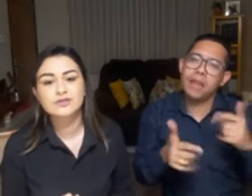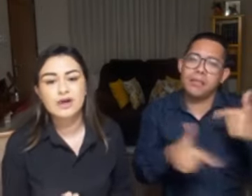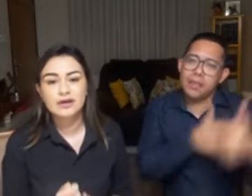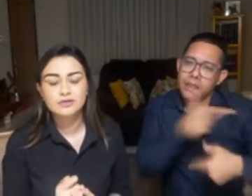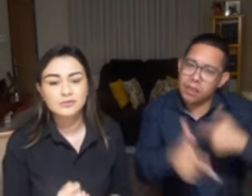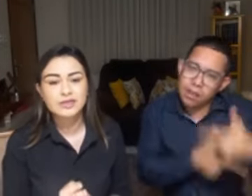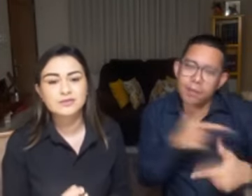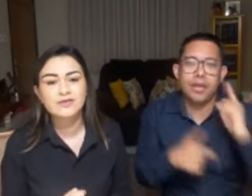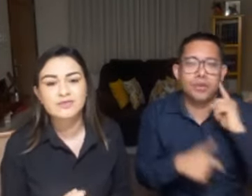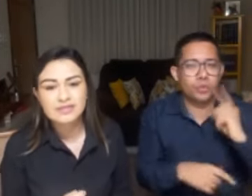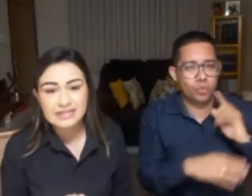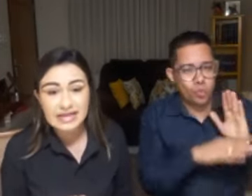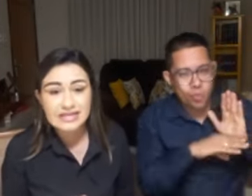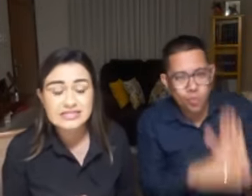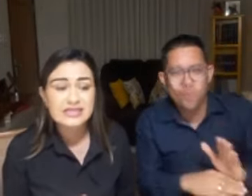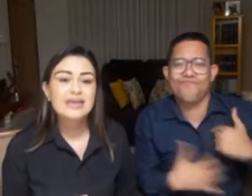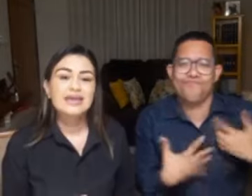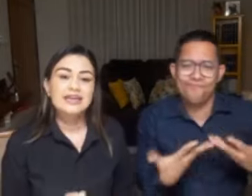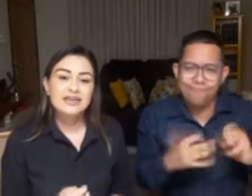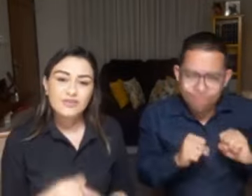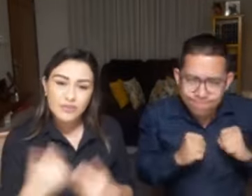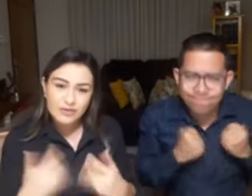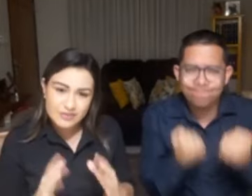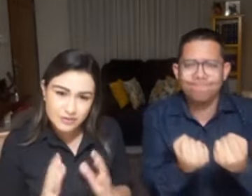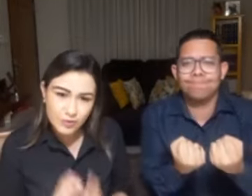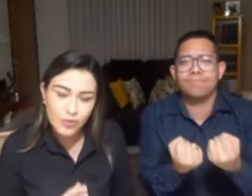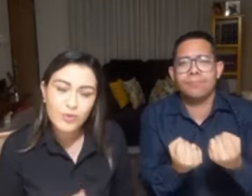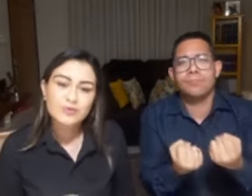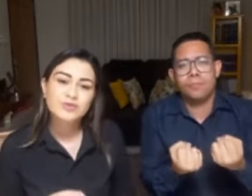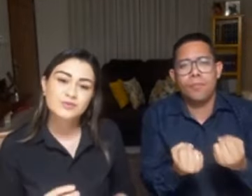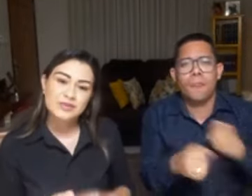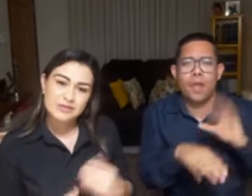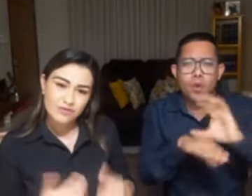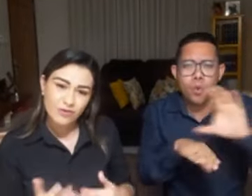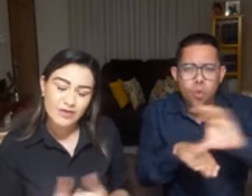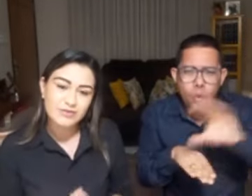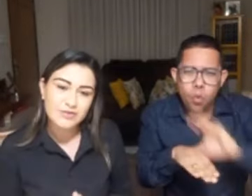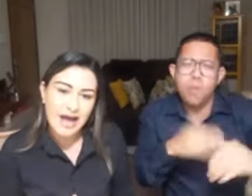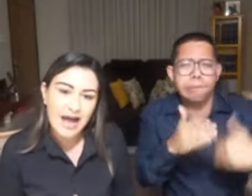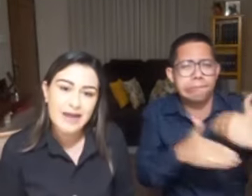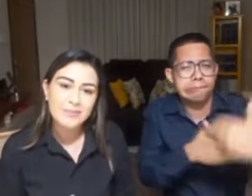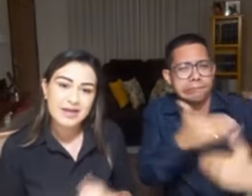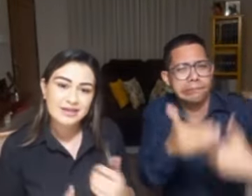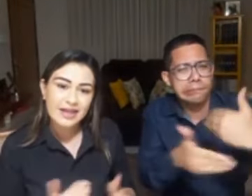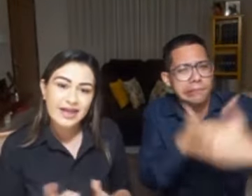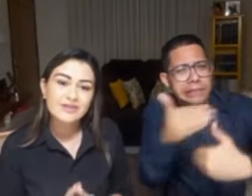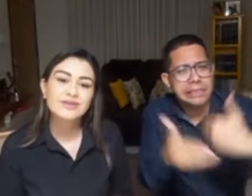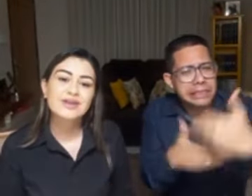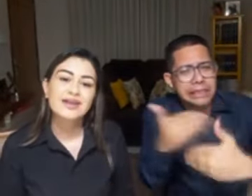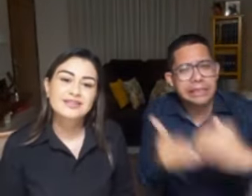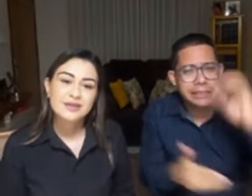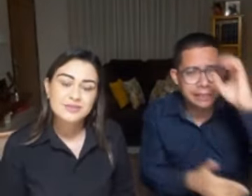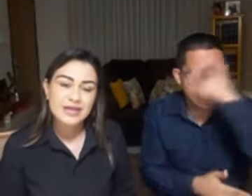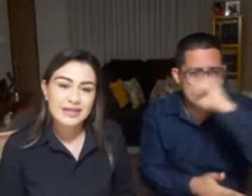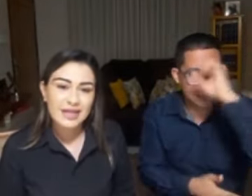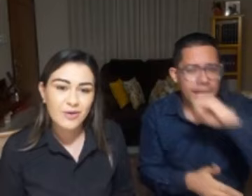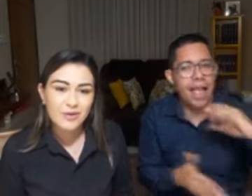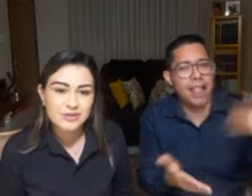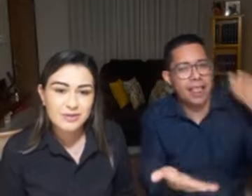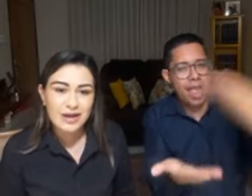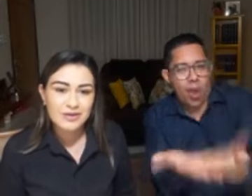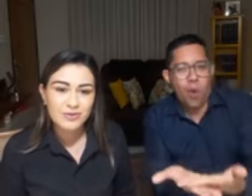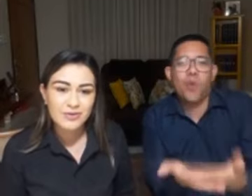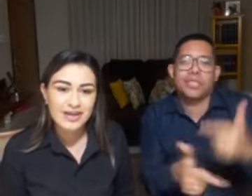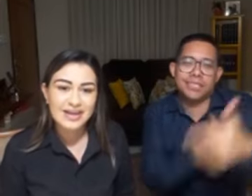quero ser um canal de bênção para a vida deles. E fui fazendo cursos, me desenvolvendo na área, aprendendo. E estamos aí até